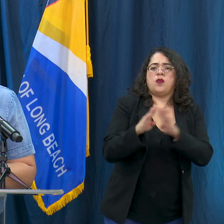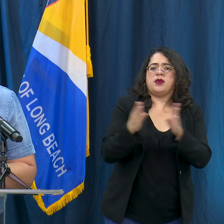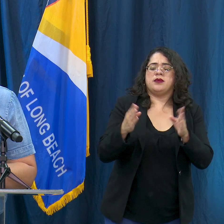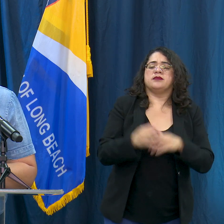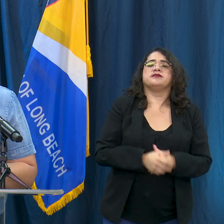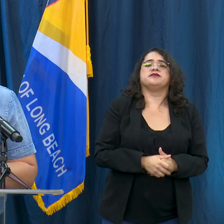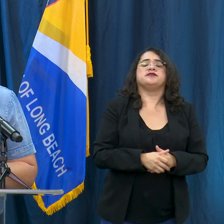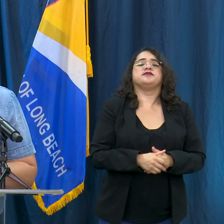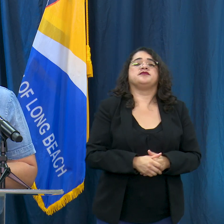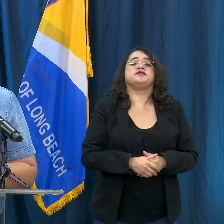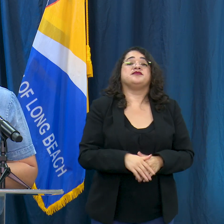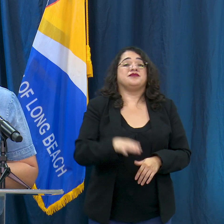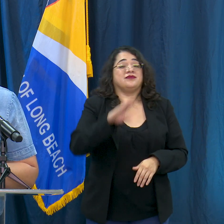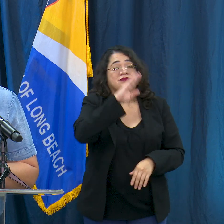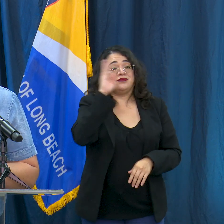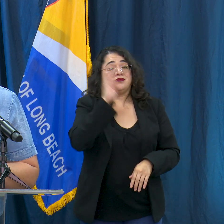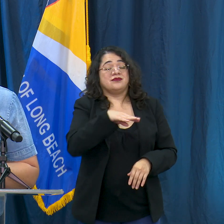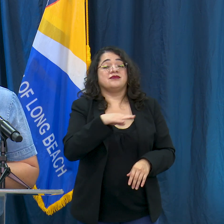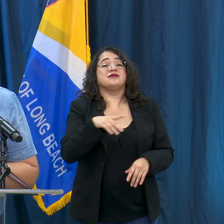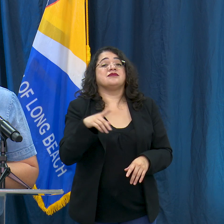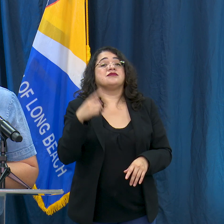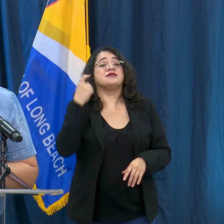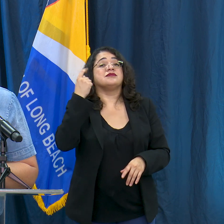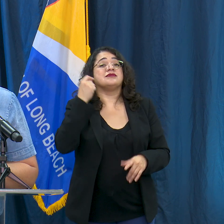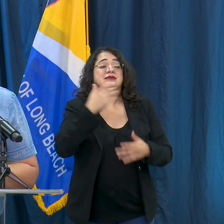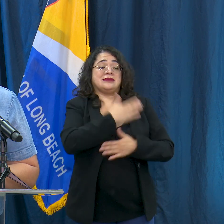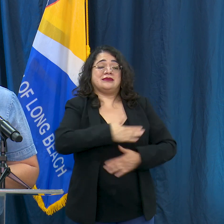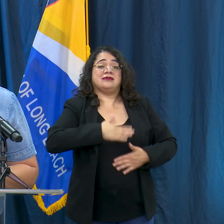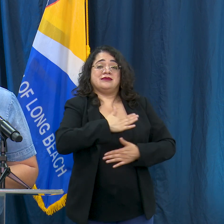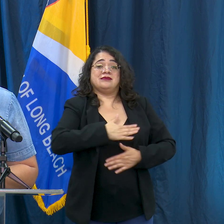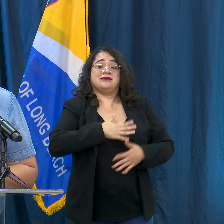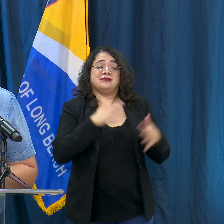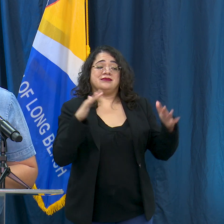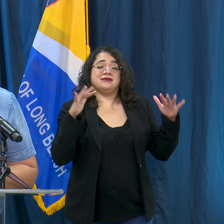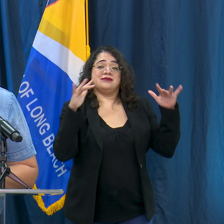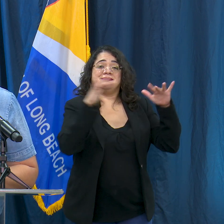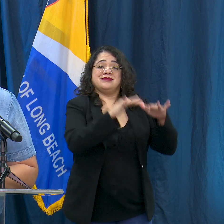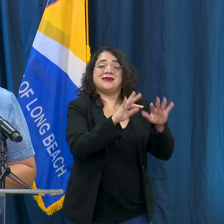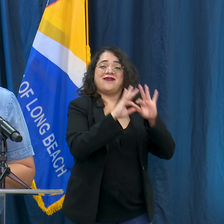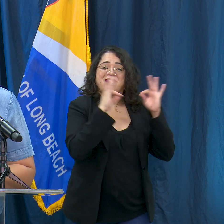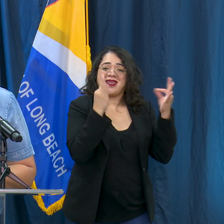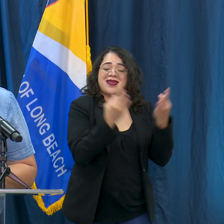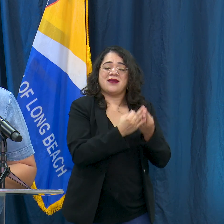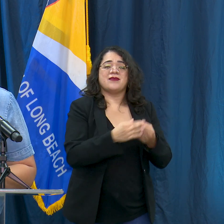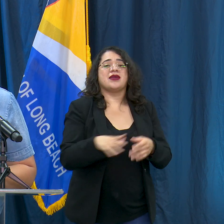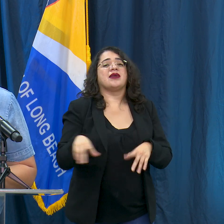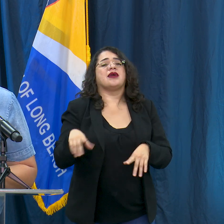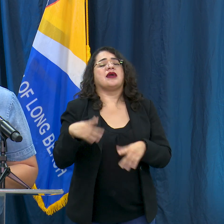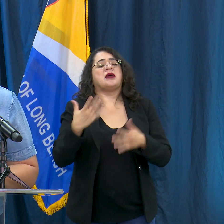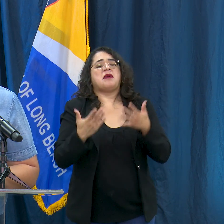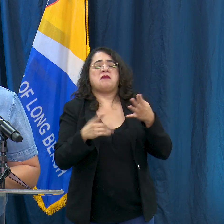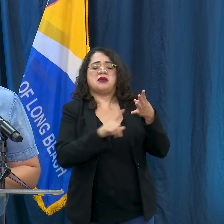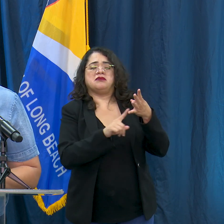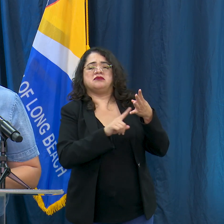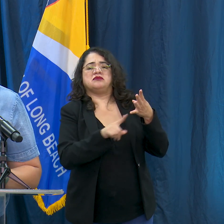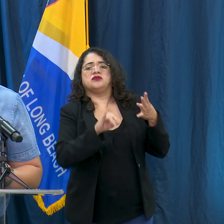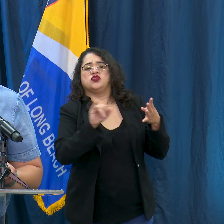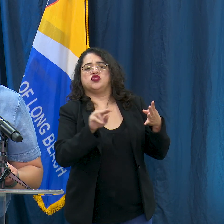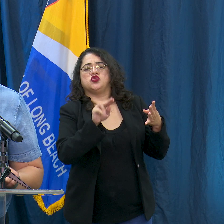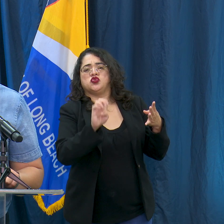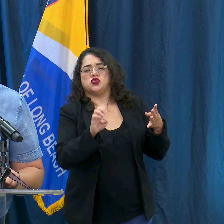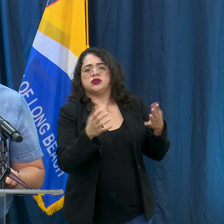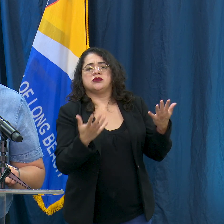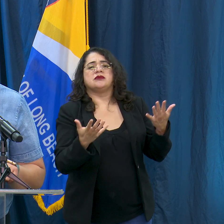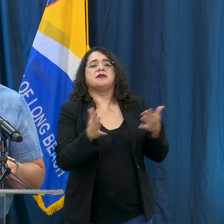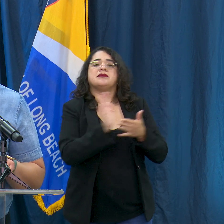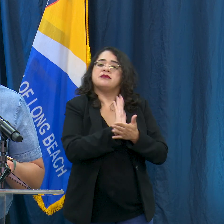la apertura de los centros de entretenimiento familiar más al final de junio. Esto incluye las salas